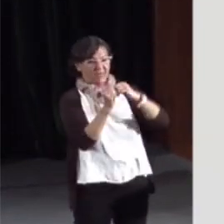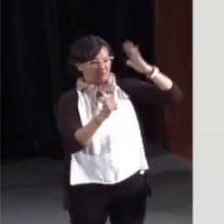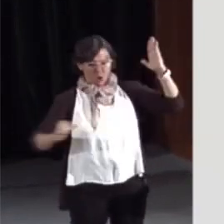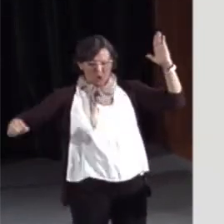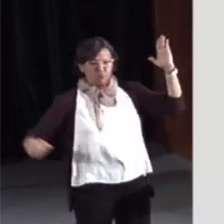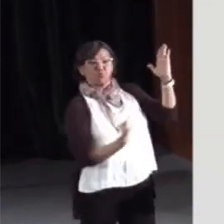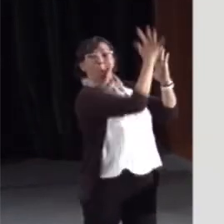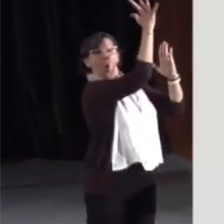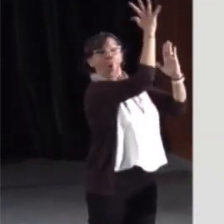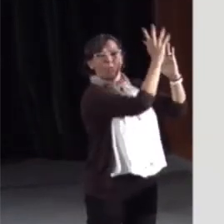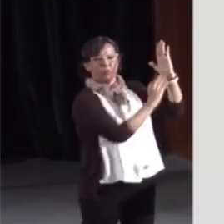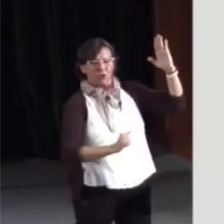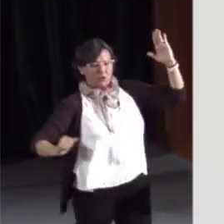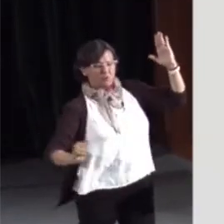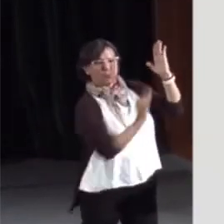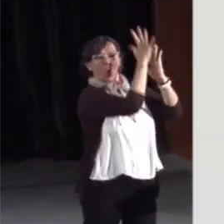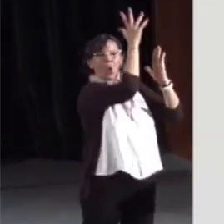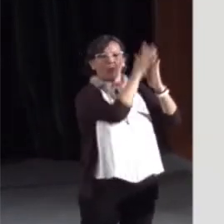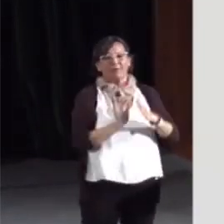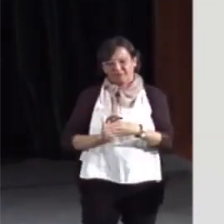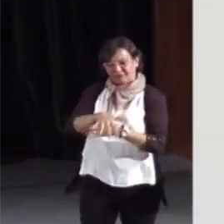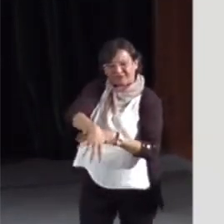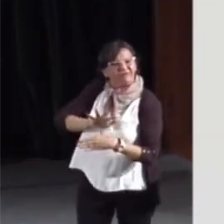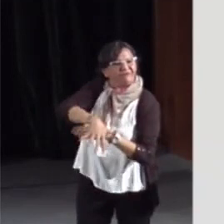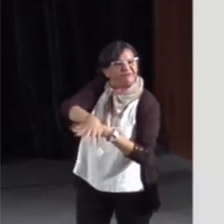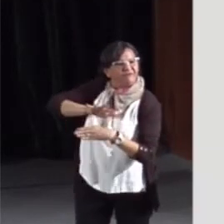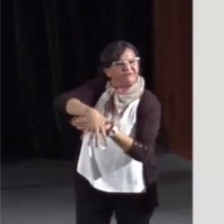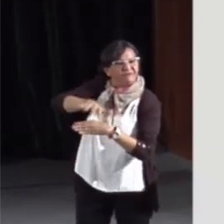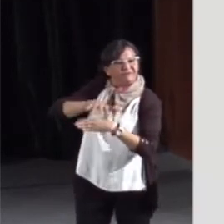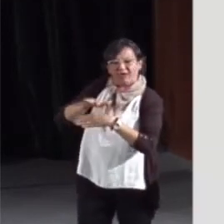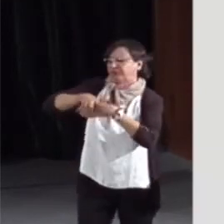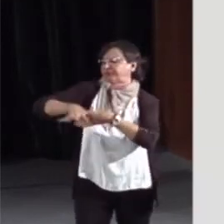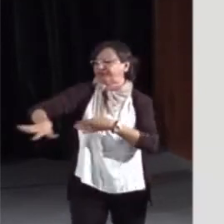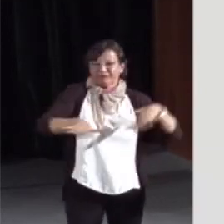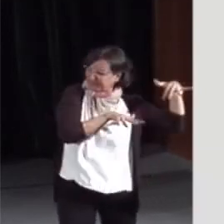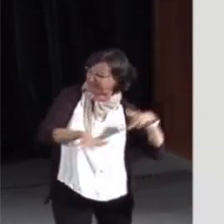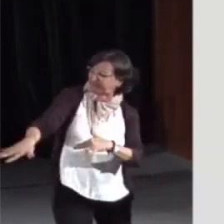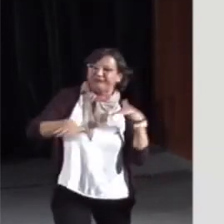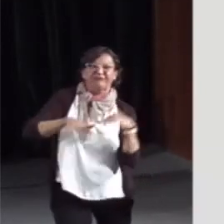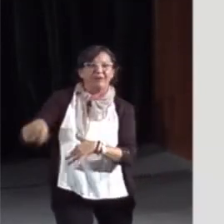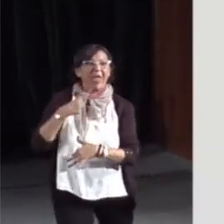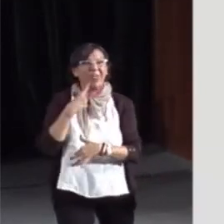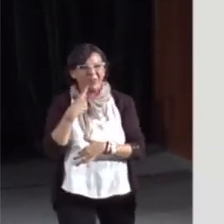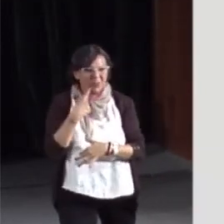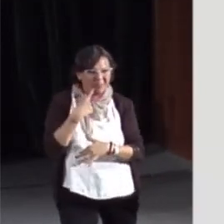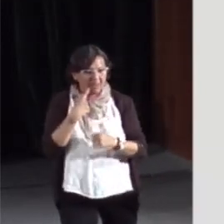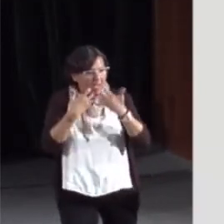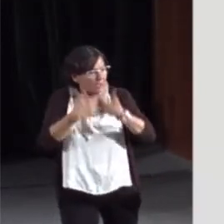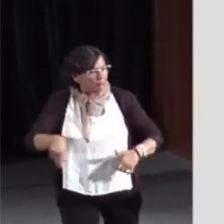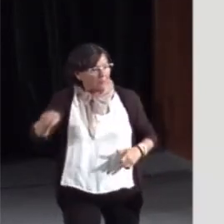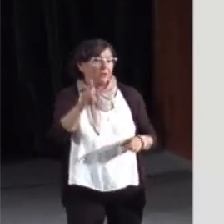que se puede representar. Un grifo, una fuente,